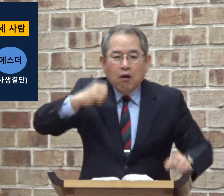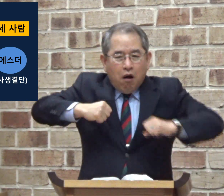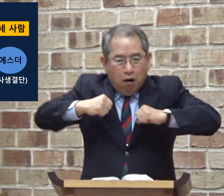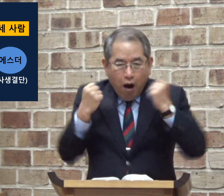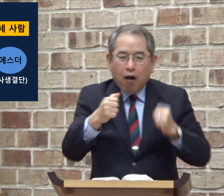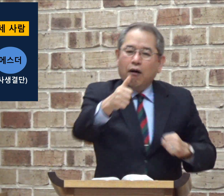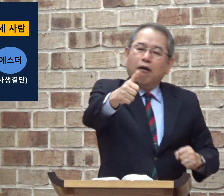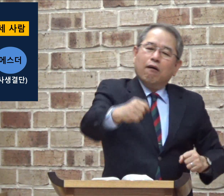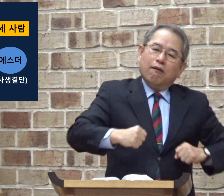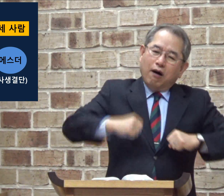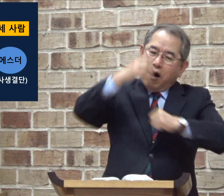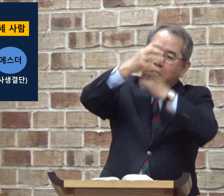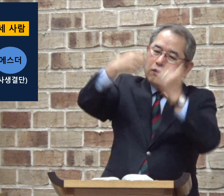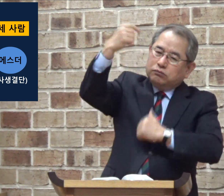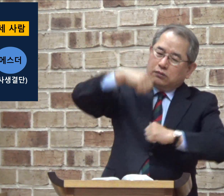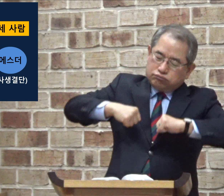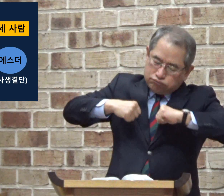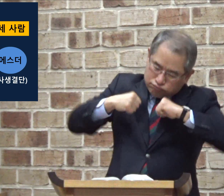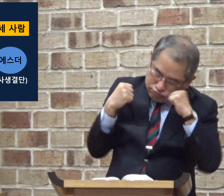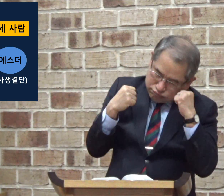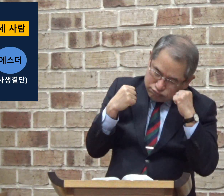아브라함은 순종의 사람이었습니다.